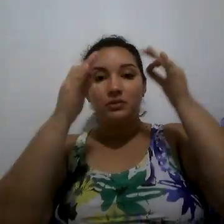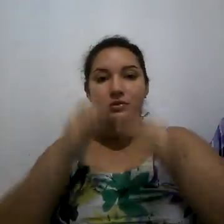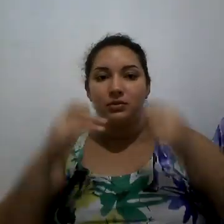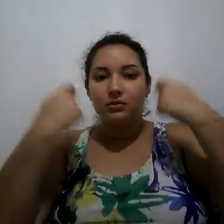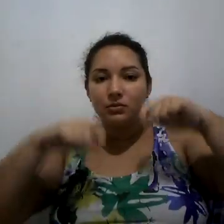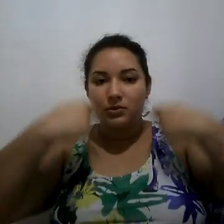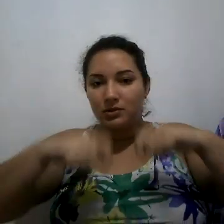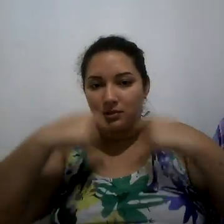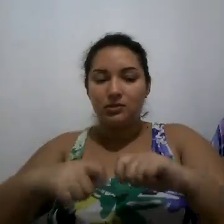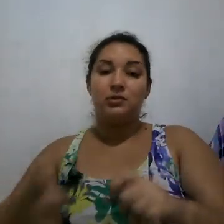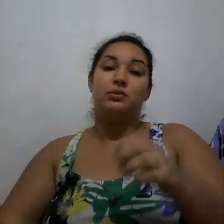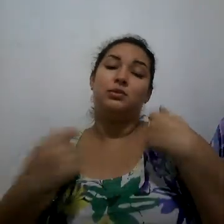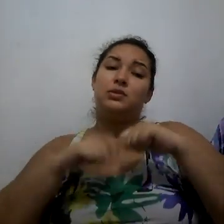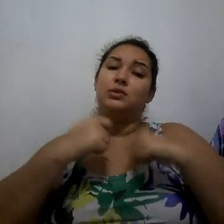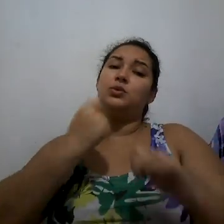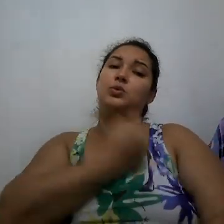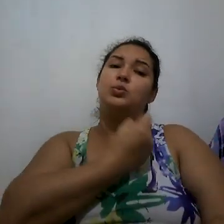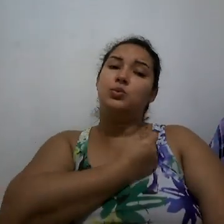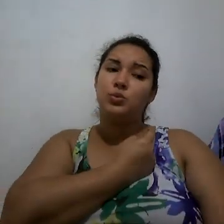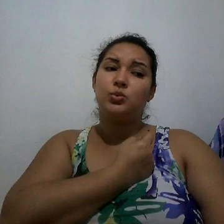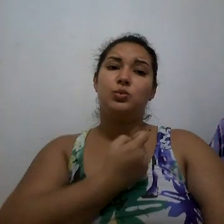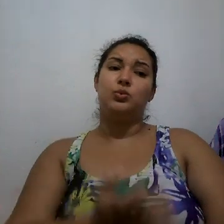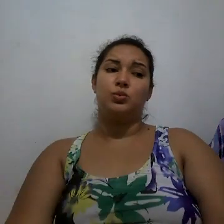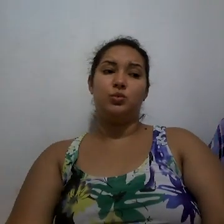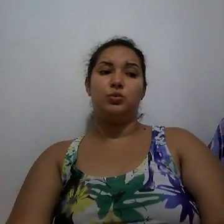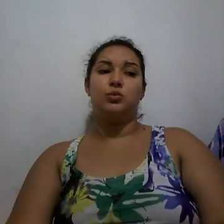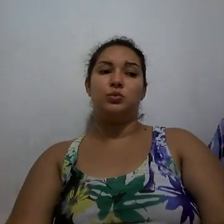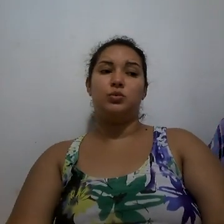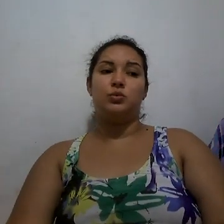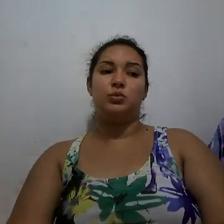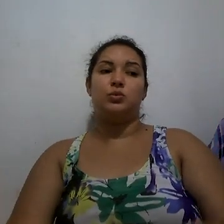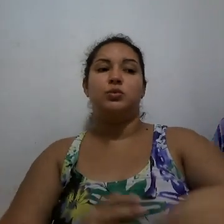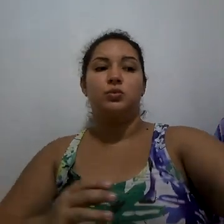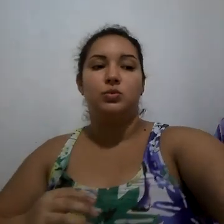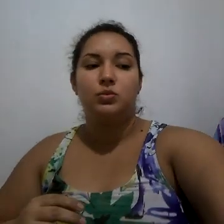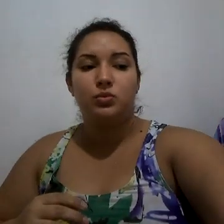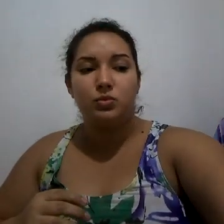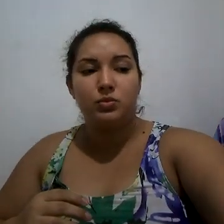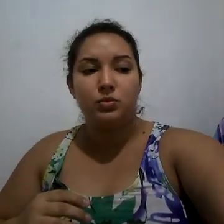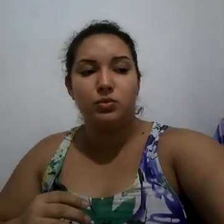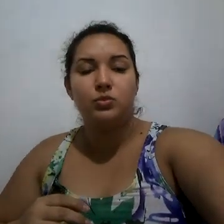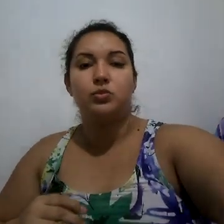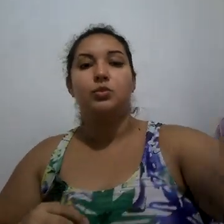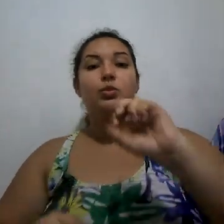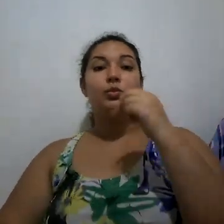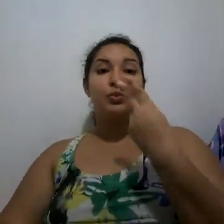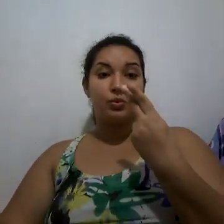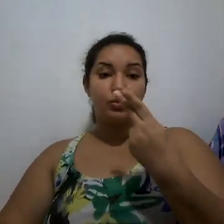números aqui. Se eu retirar algum, ou se eu for omitir algum